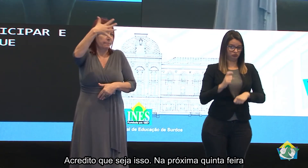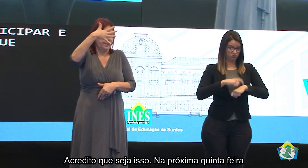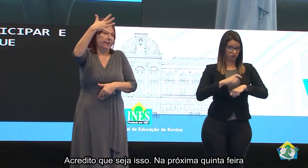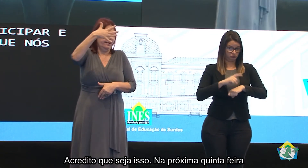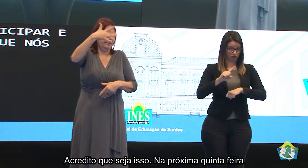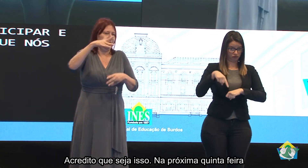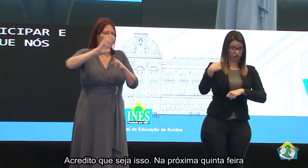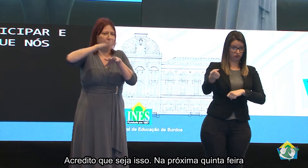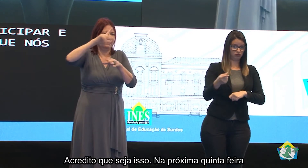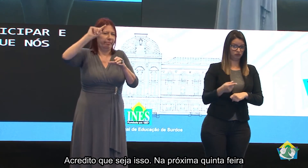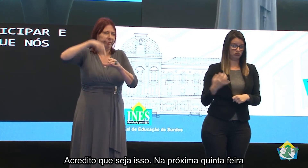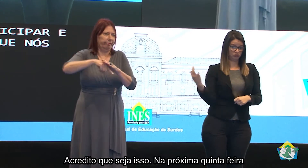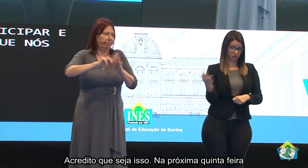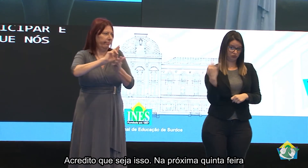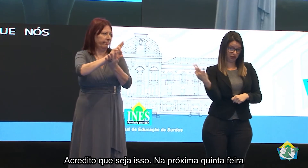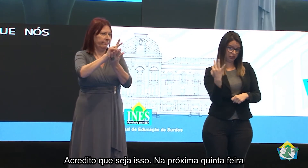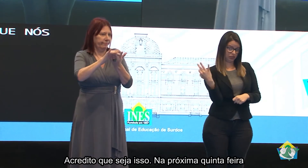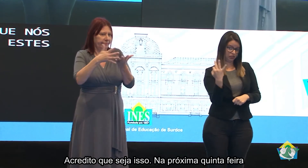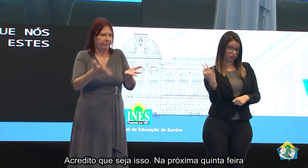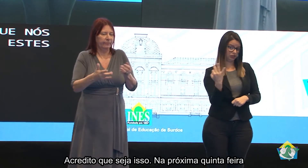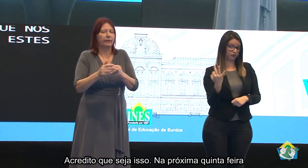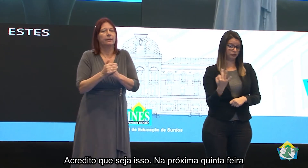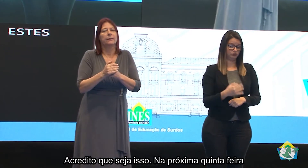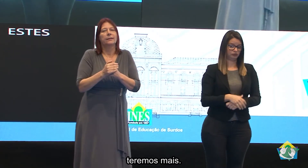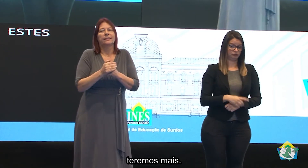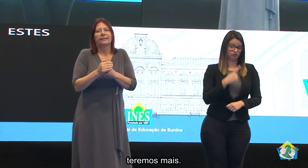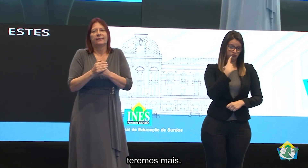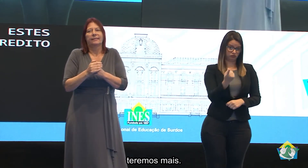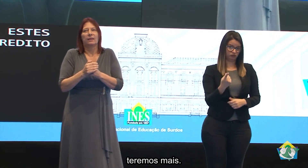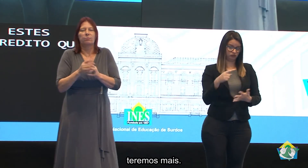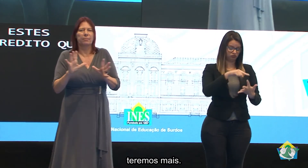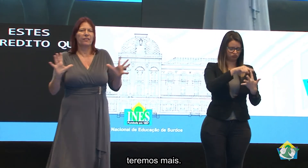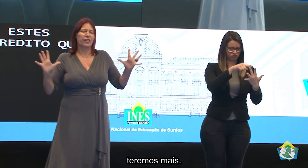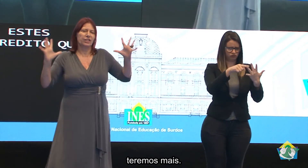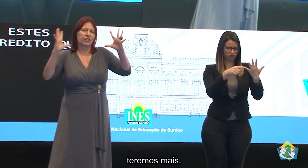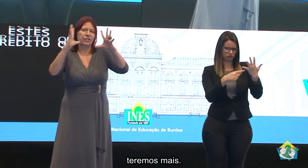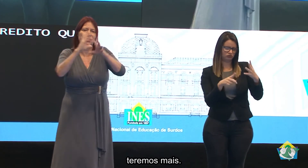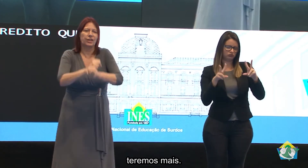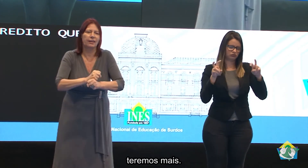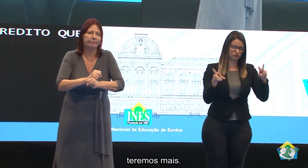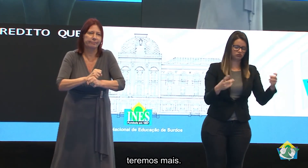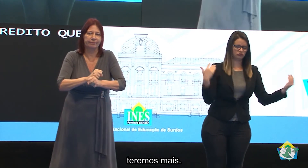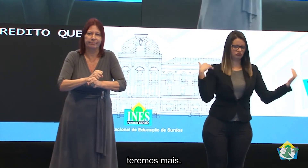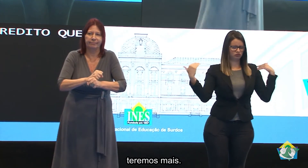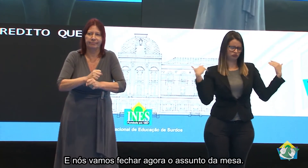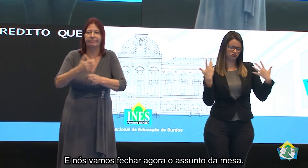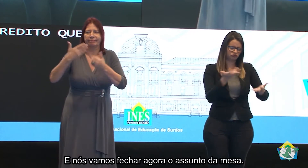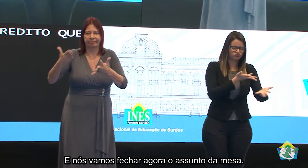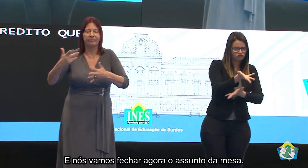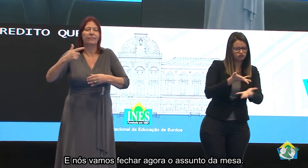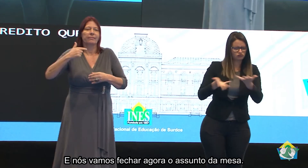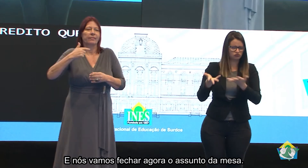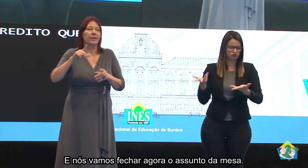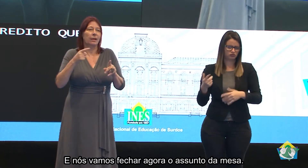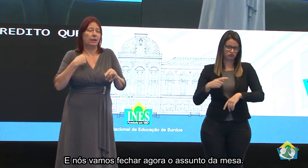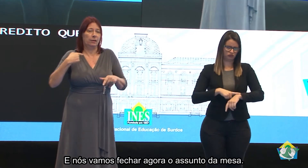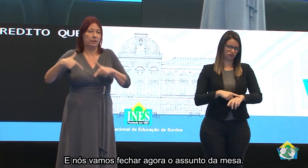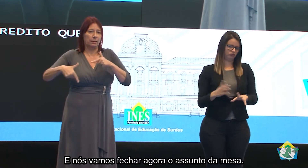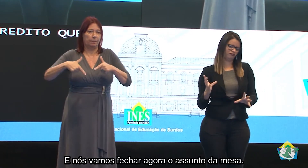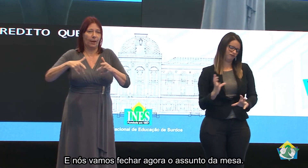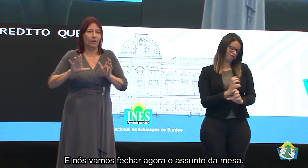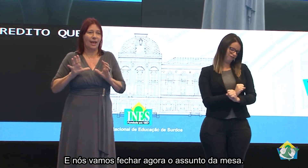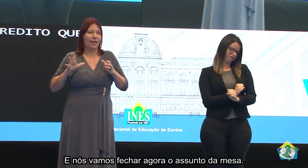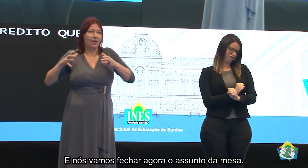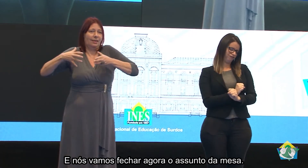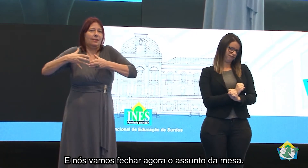Acredito que seja isso. Na próxima quinta-feira teremos mais. E nós vamos